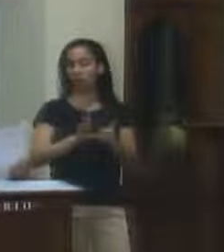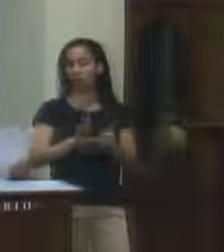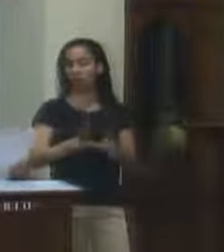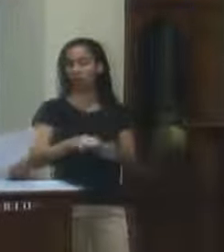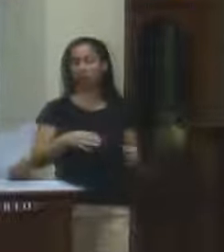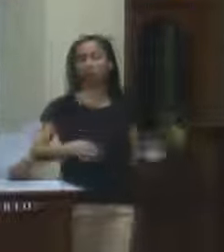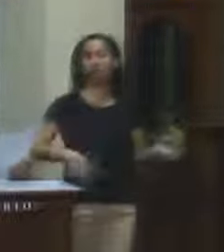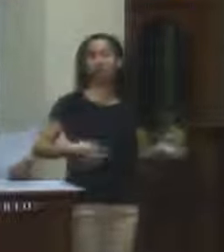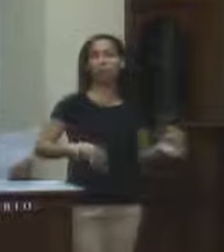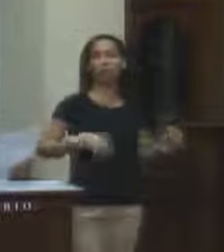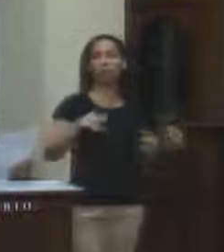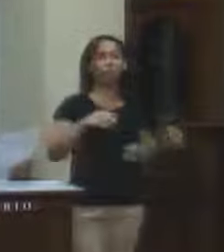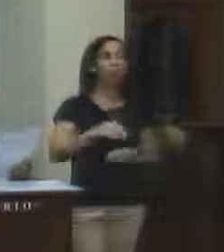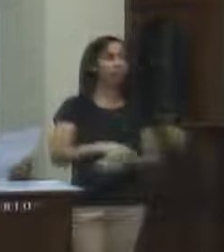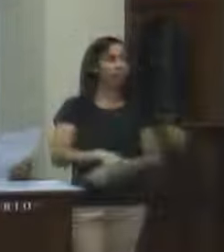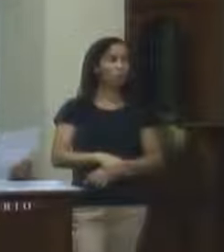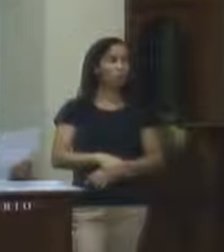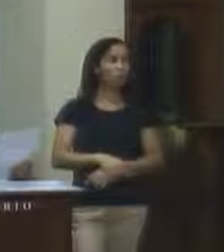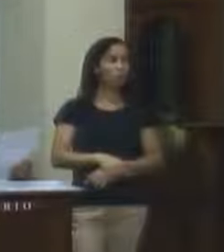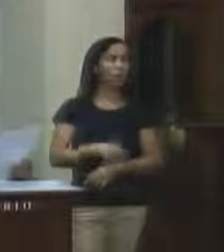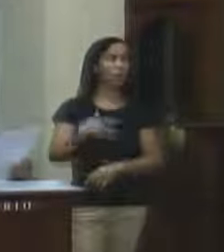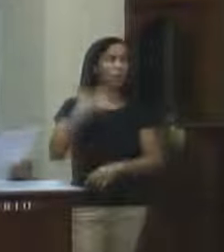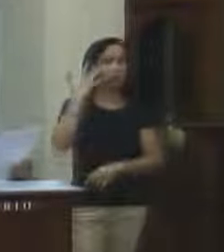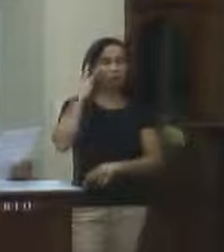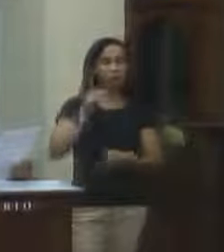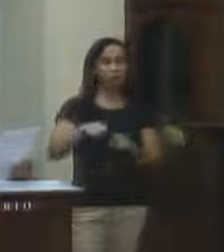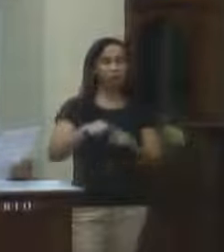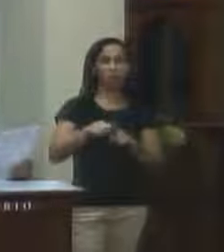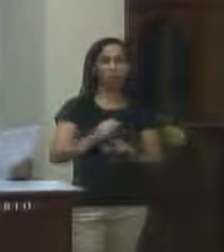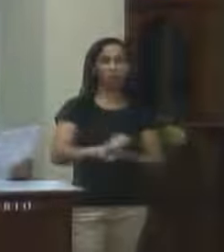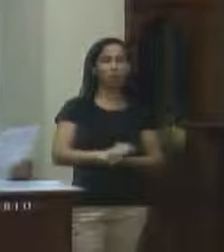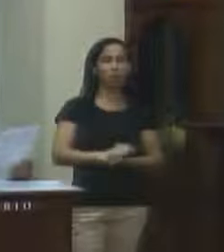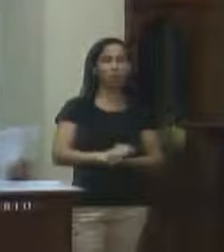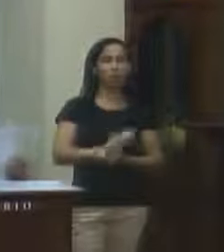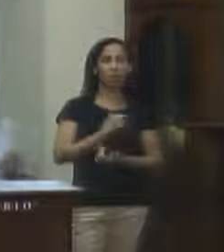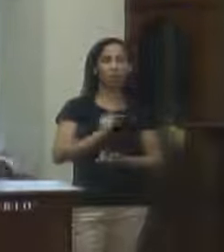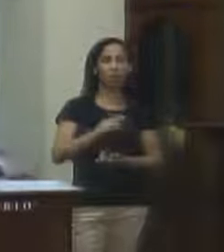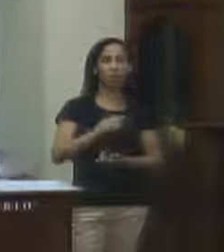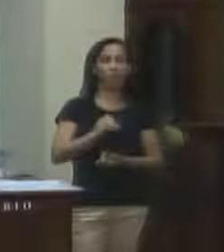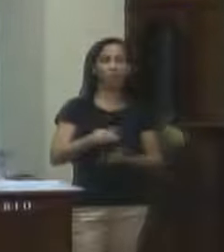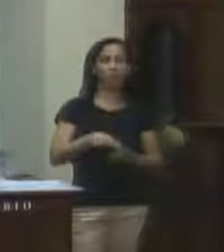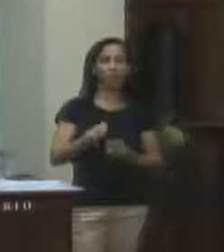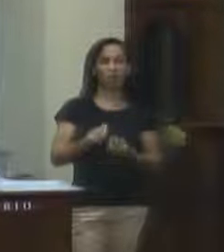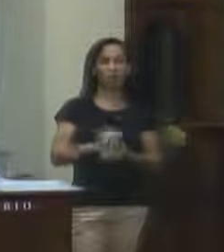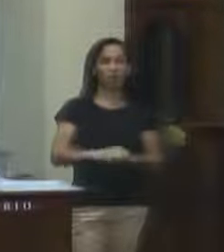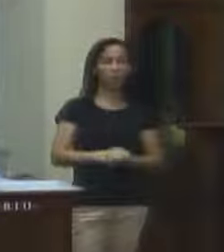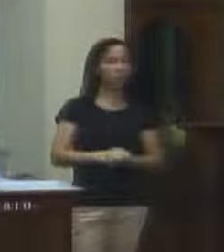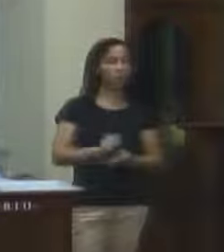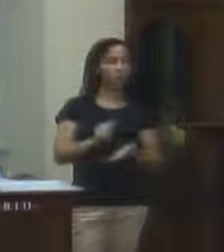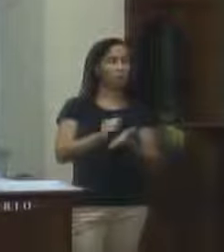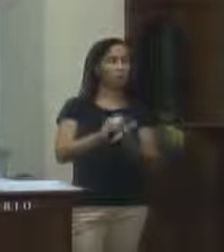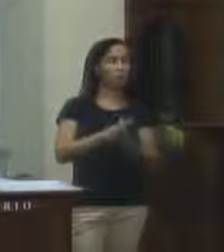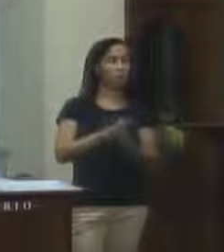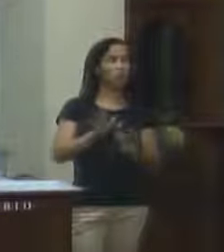Dentro da nossa realidade, eu também acho muito, eu achei muito caro. Agora, o decreto já estava feito, já